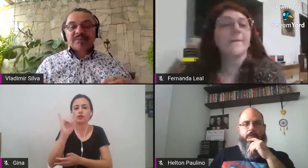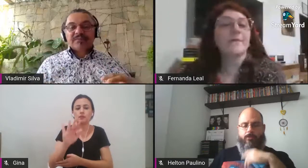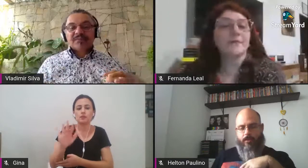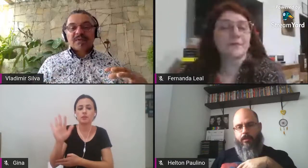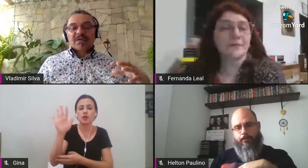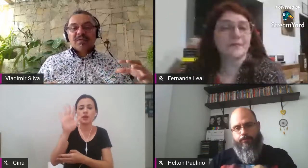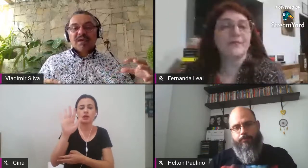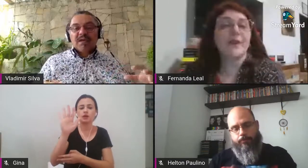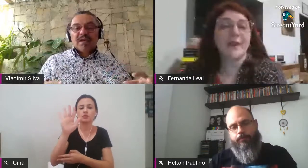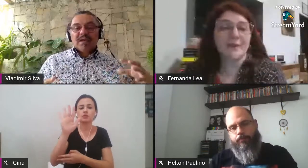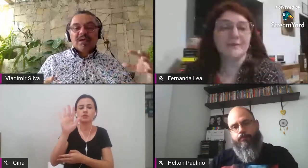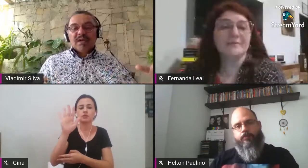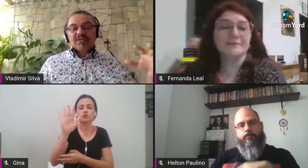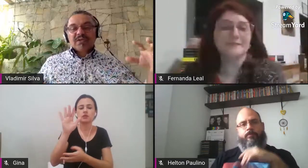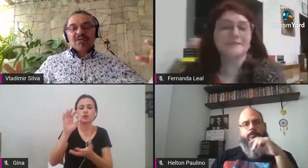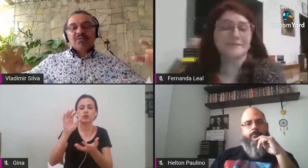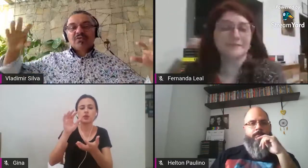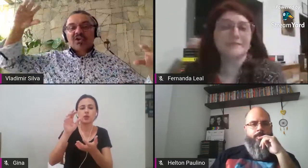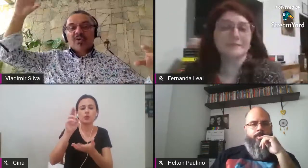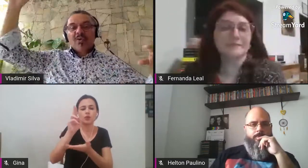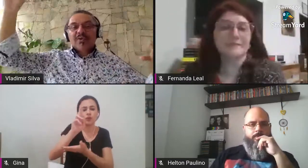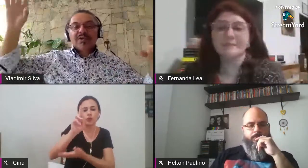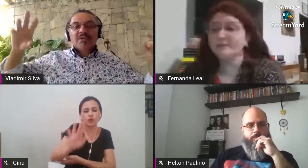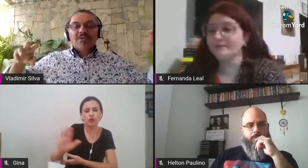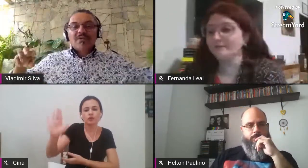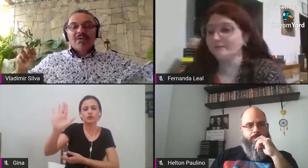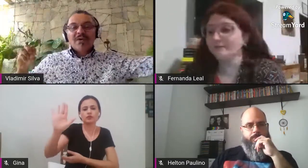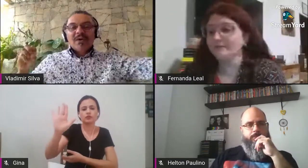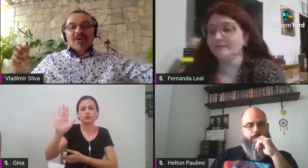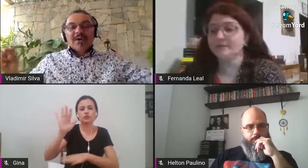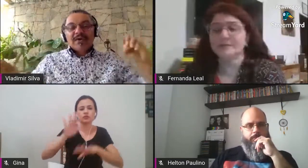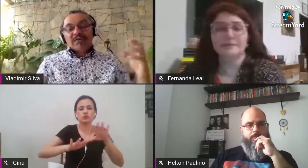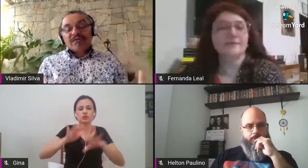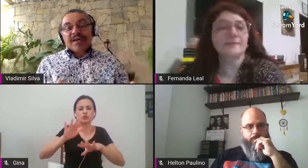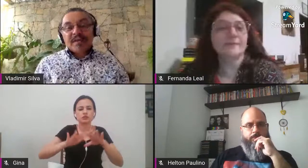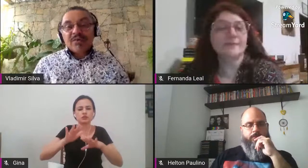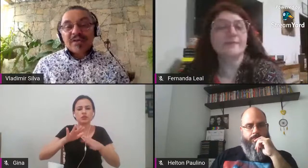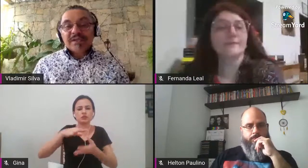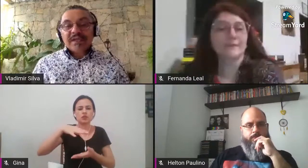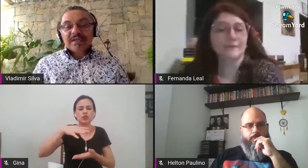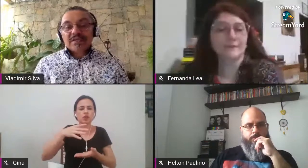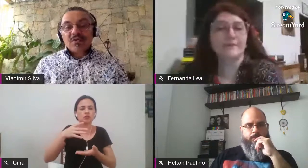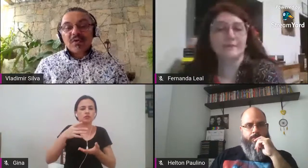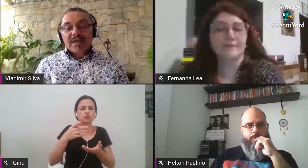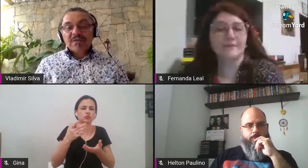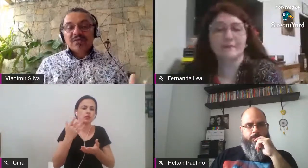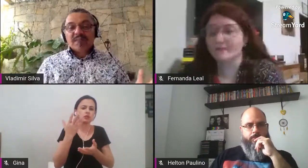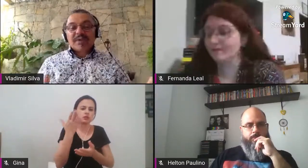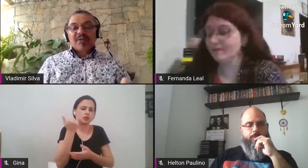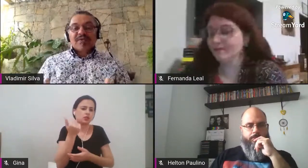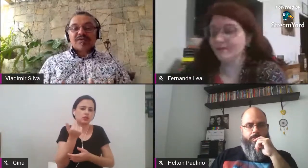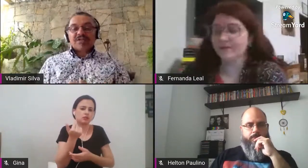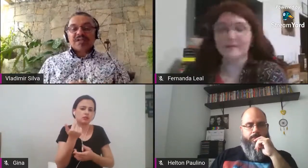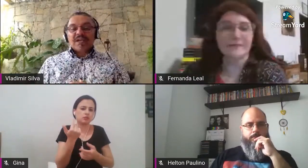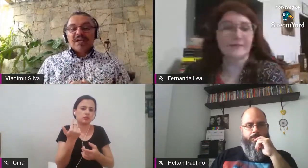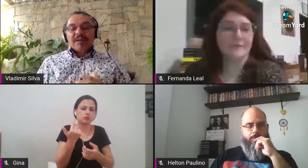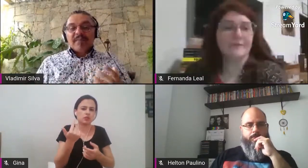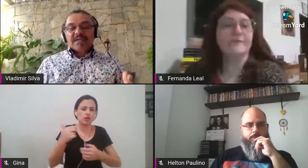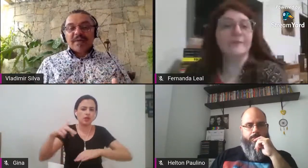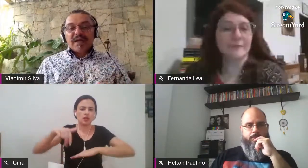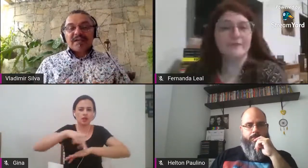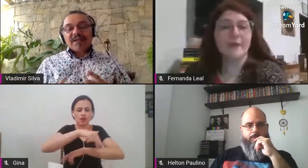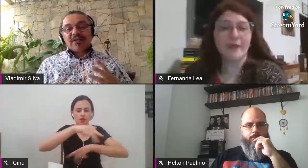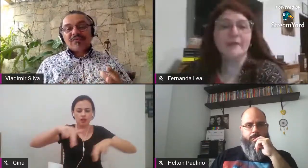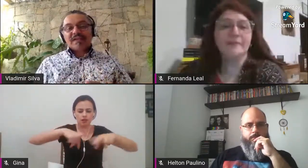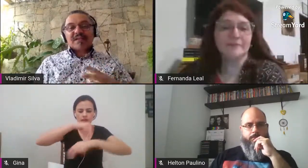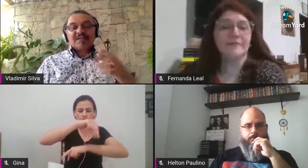UFCG, né? Eu acho que com drone, não vai ter muita gente circulando, né, pela UFCG,